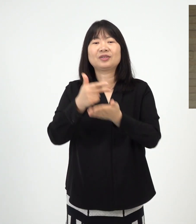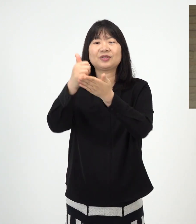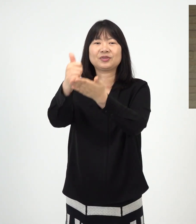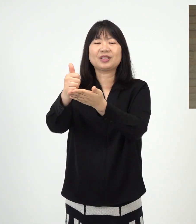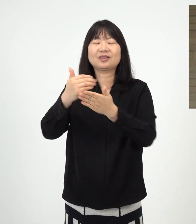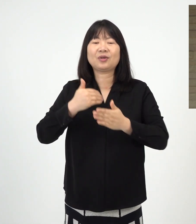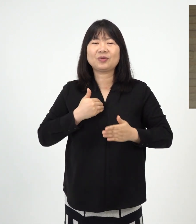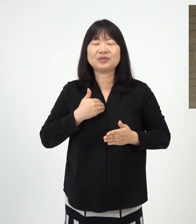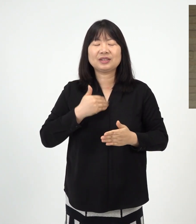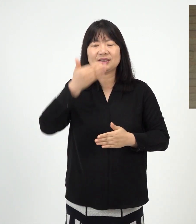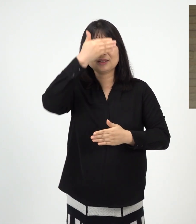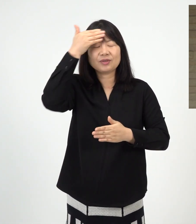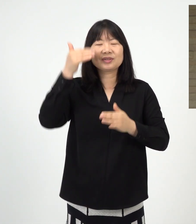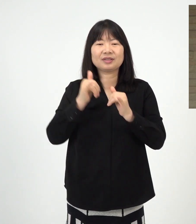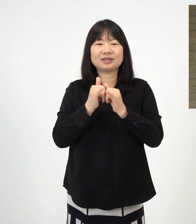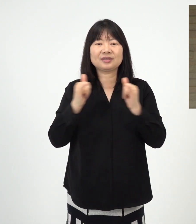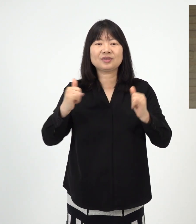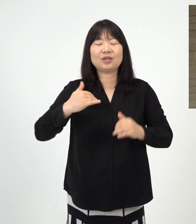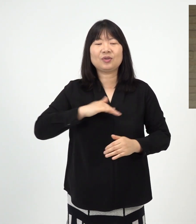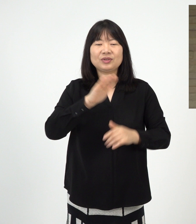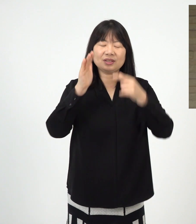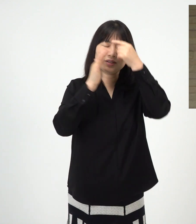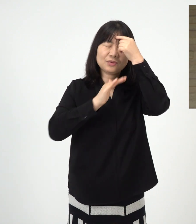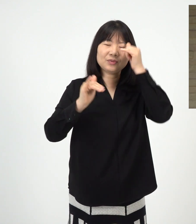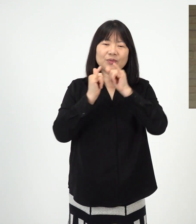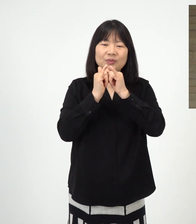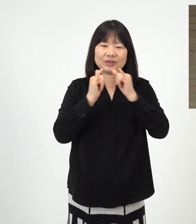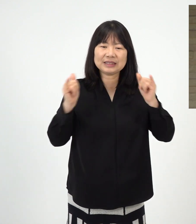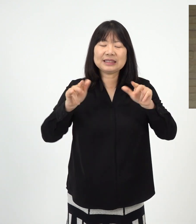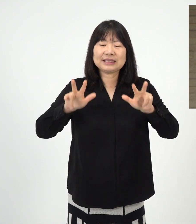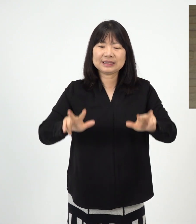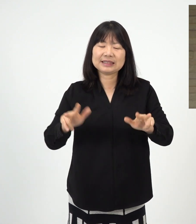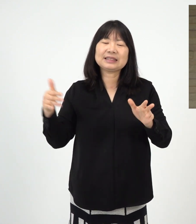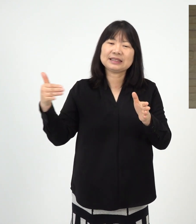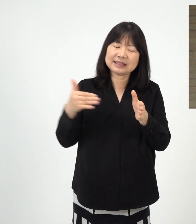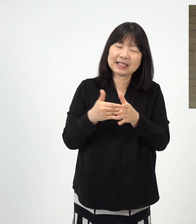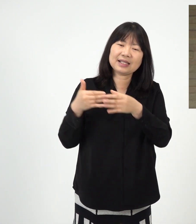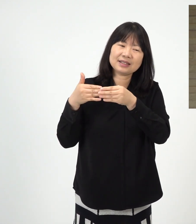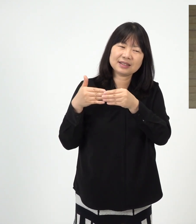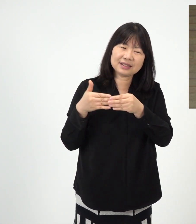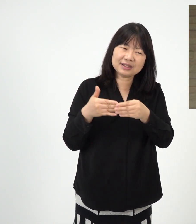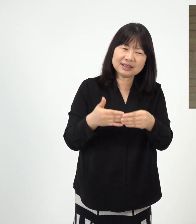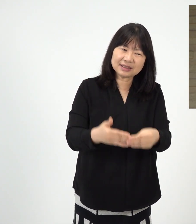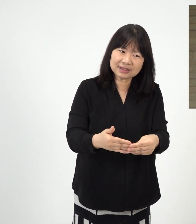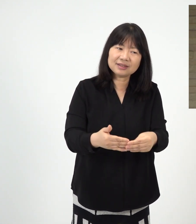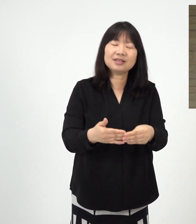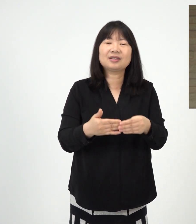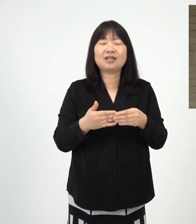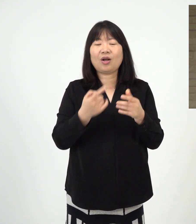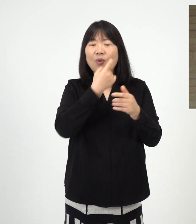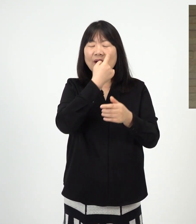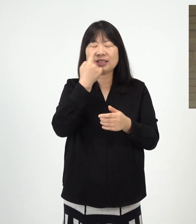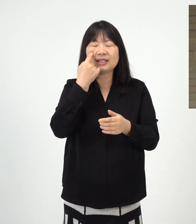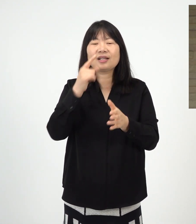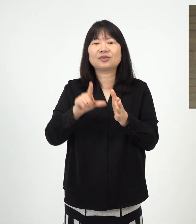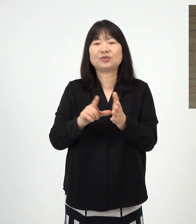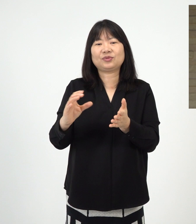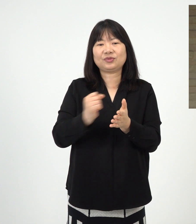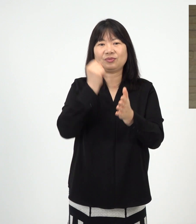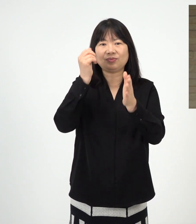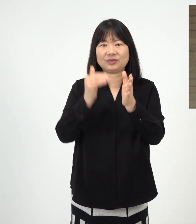주께서 우리 청년들을, 우리 성도들을 지금까지 이끌어 오신 길을 확인하는